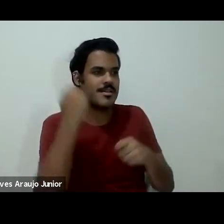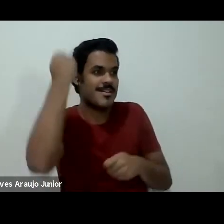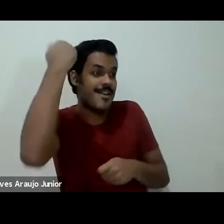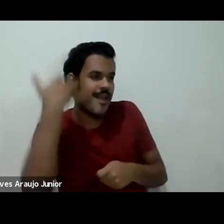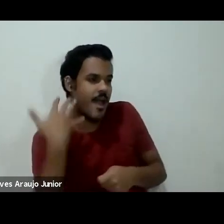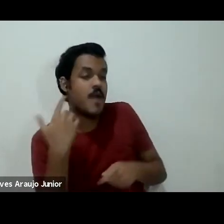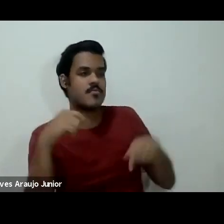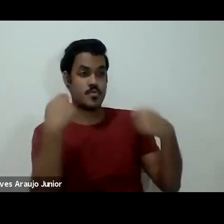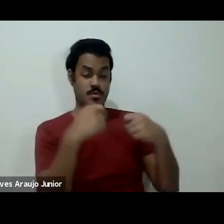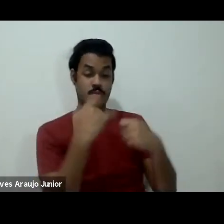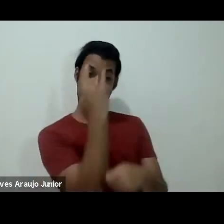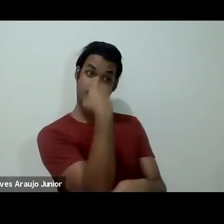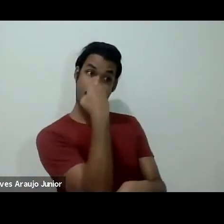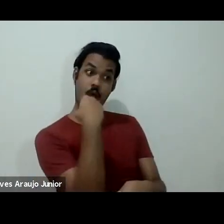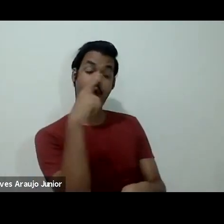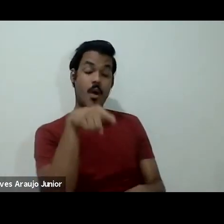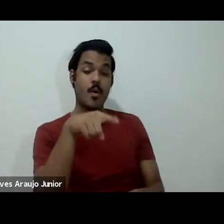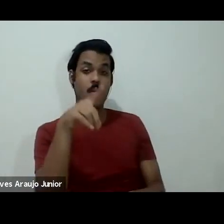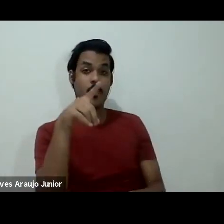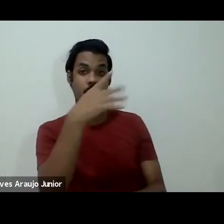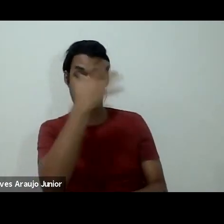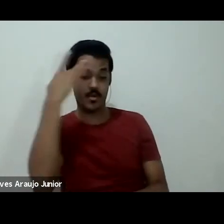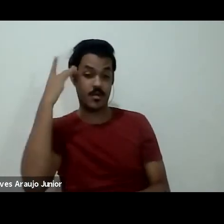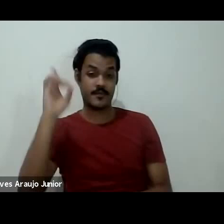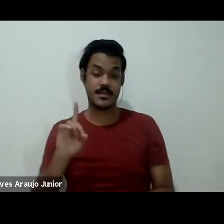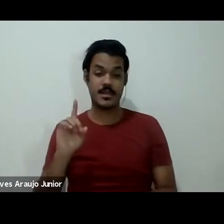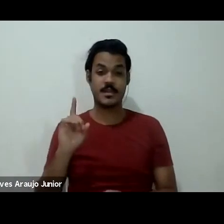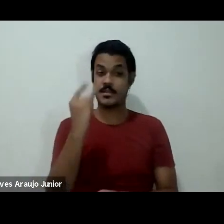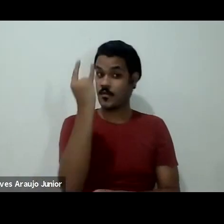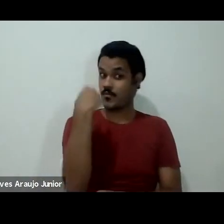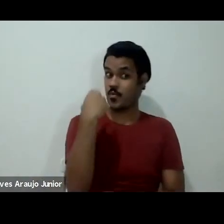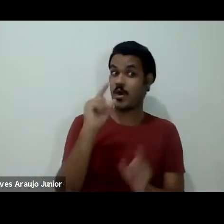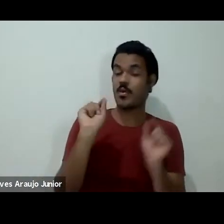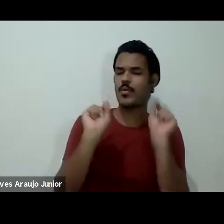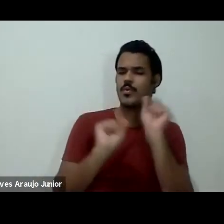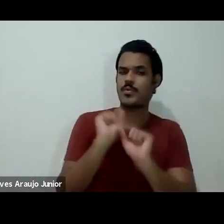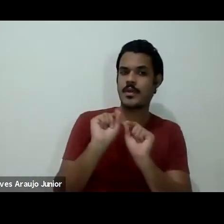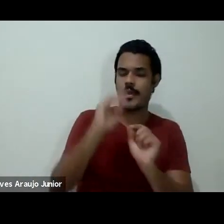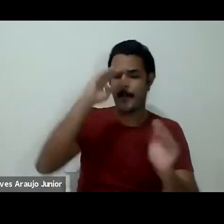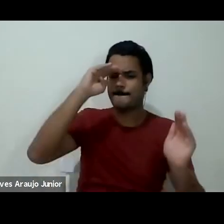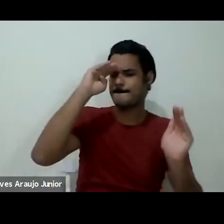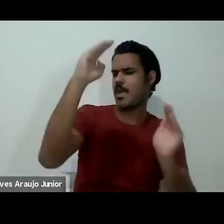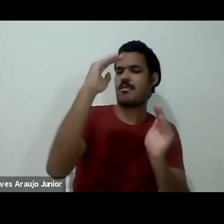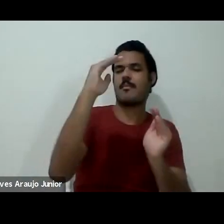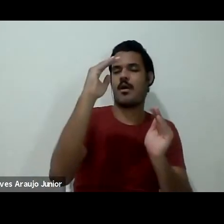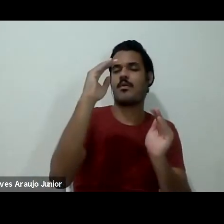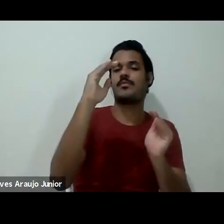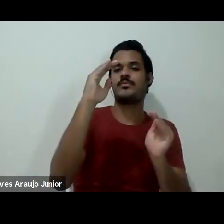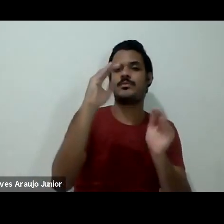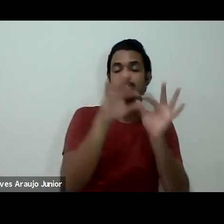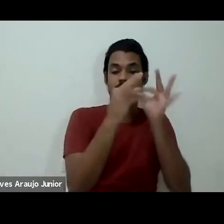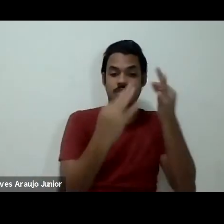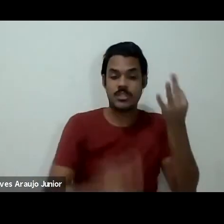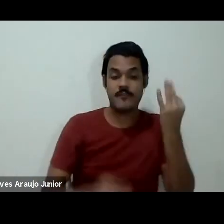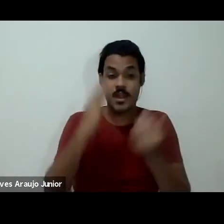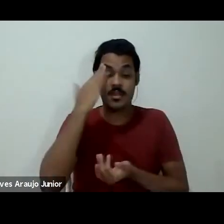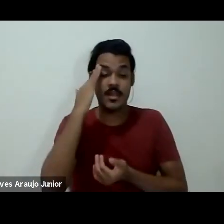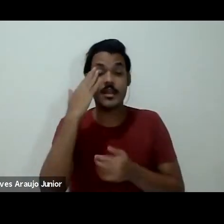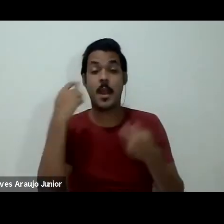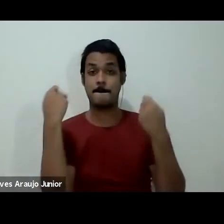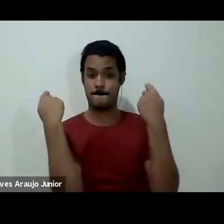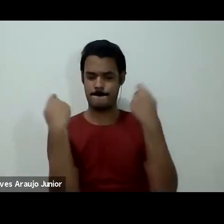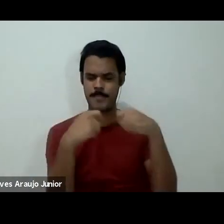deficiência visual, que é a quem a audiodescrição atende prioritariamente, a pessoa com deficiência visual merece